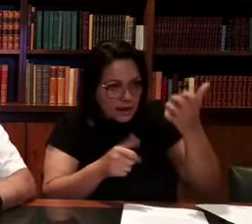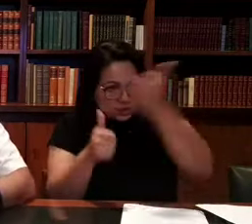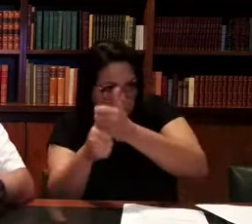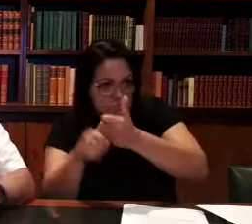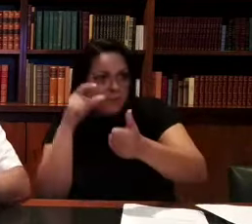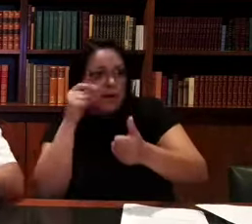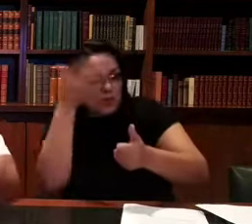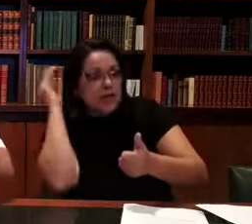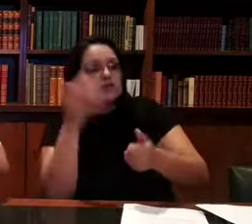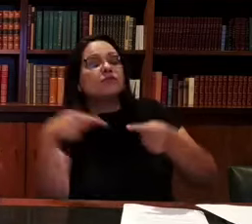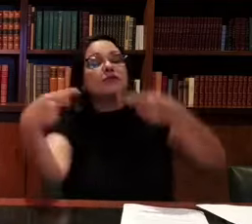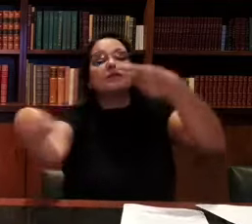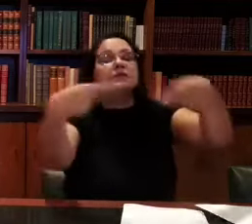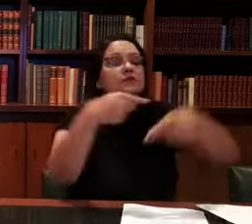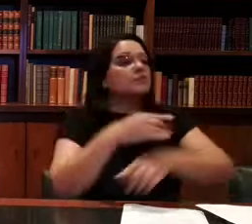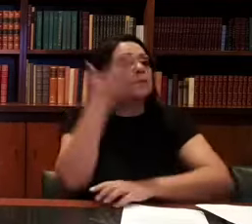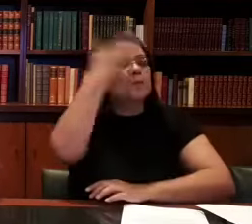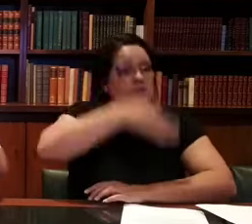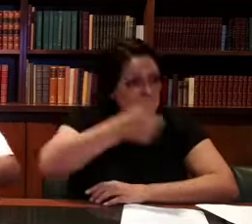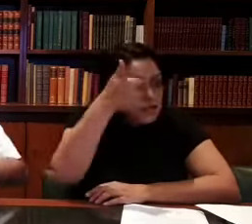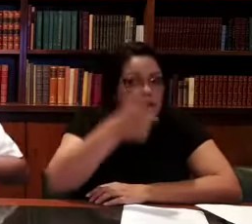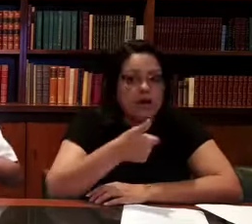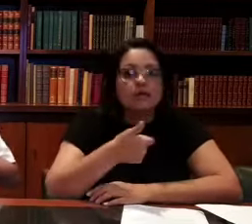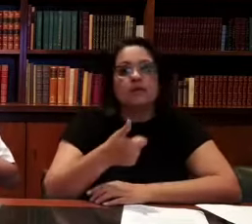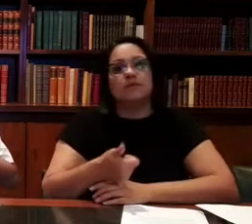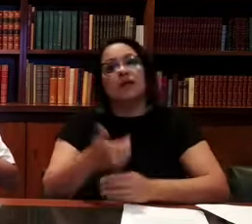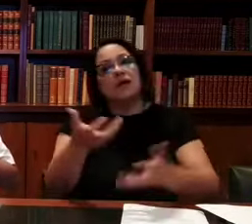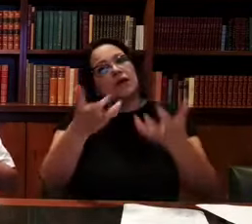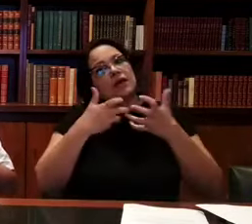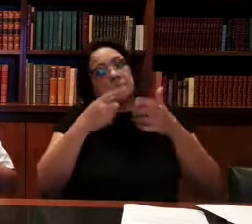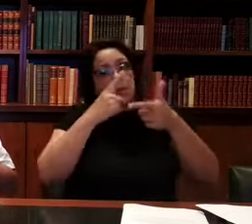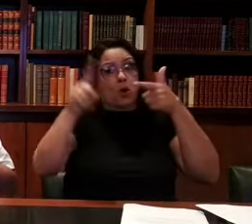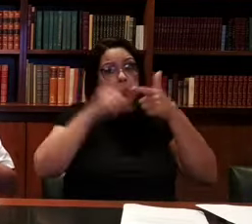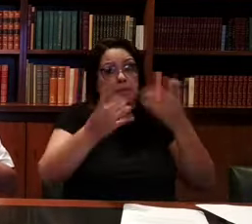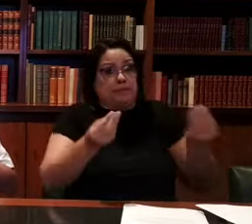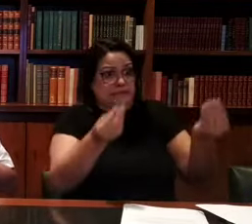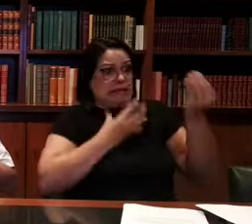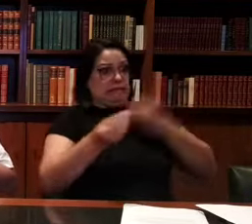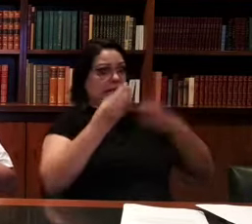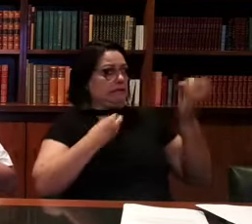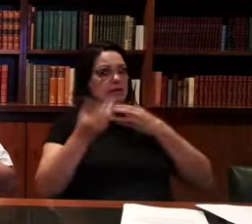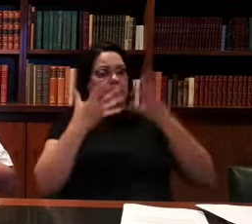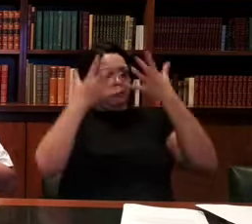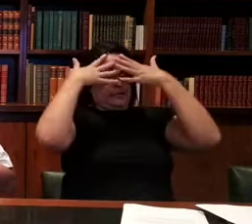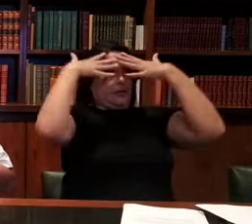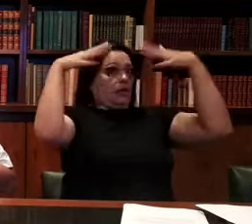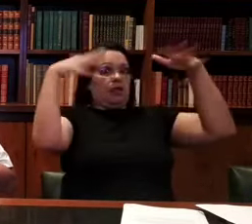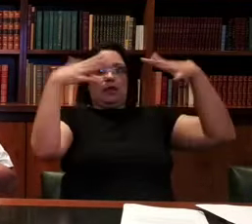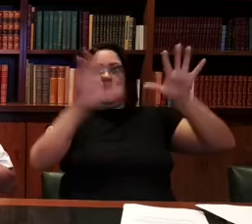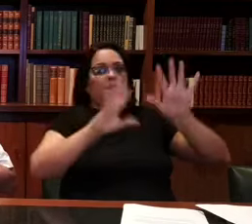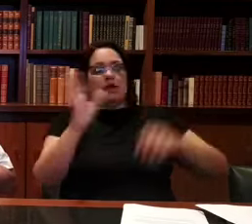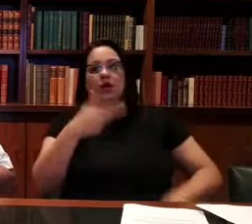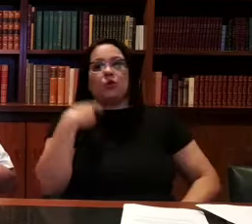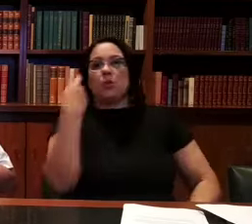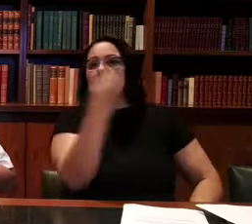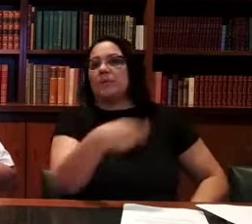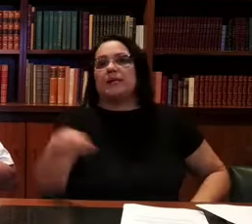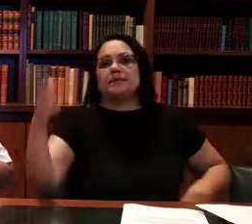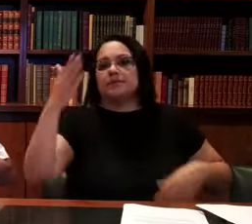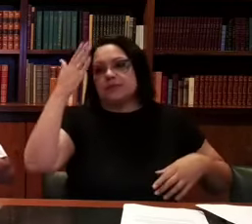comeu nenhum o que eu quero é que bosta eu vi no ministério que mentira o problema da cabeça eu não sou o cara que tem que